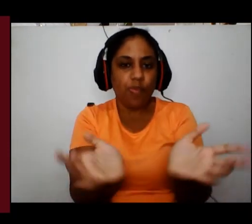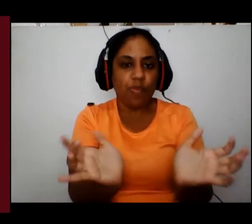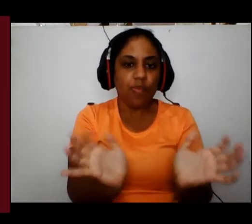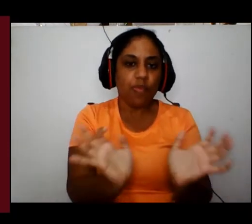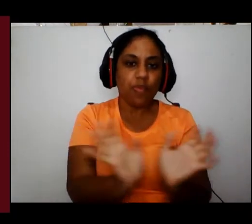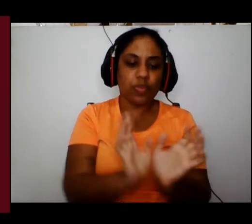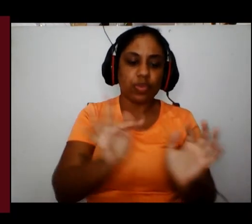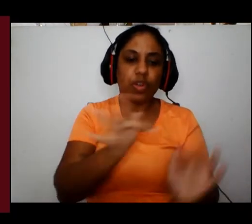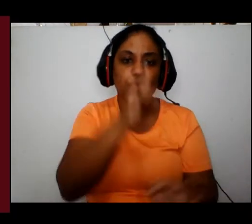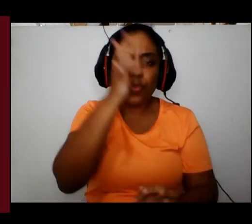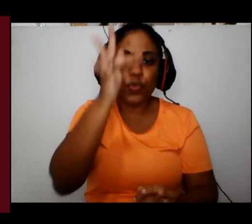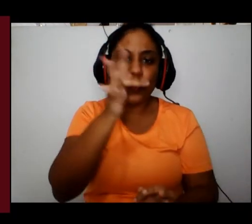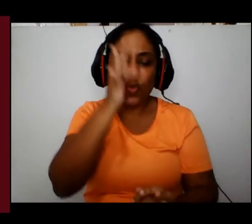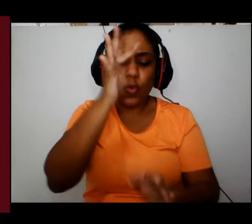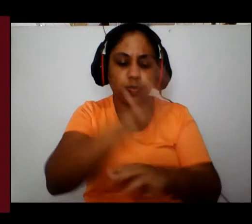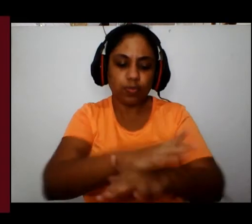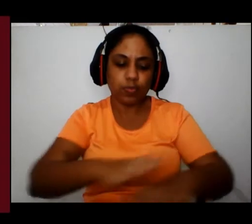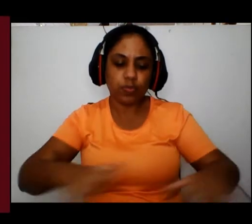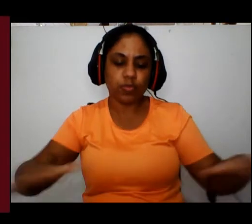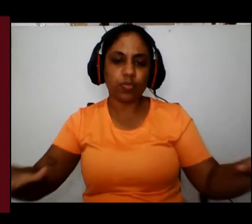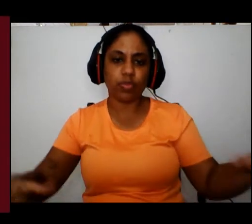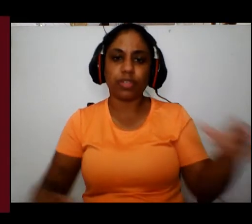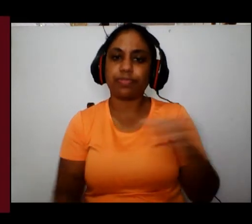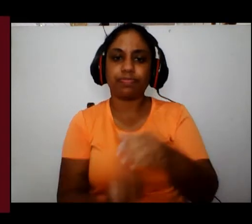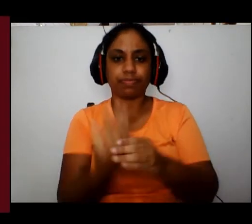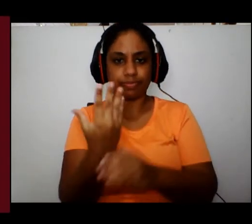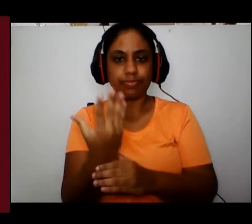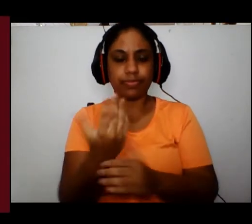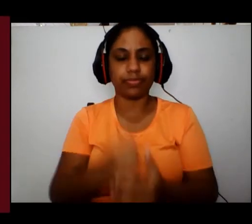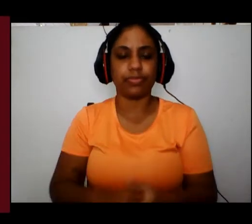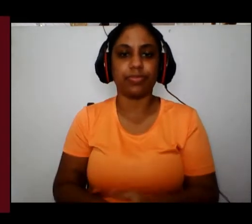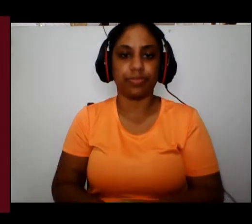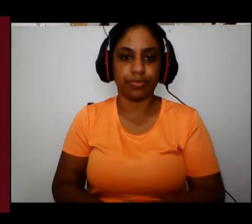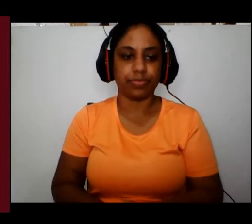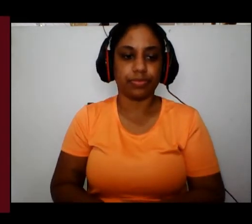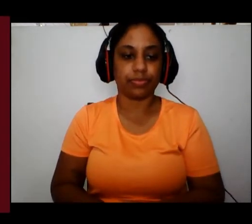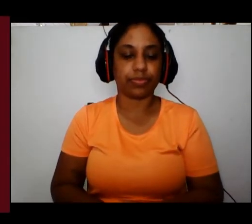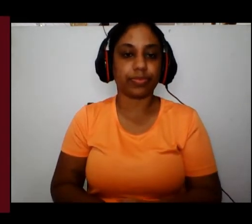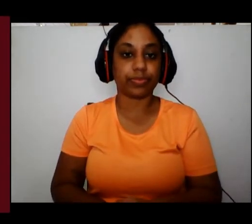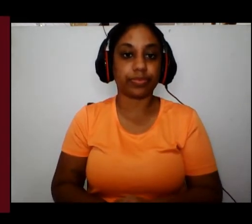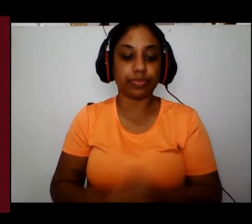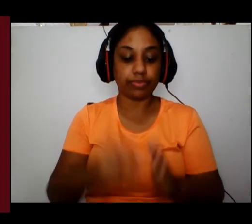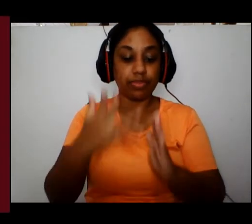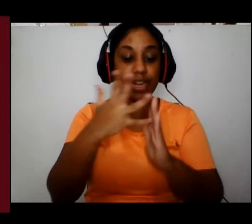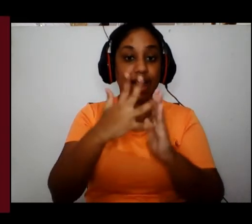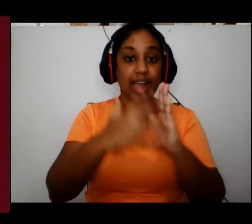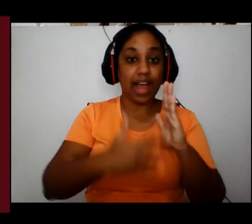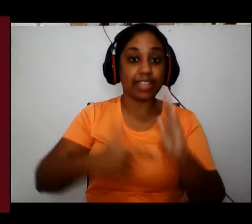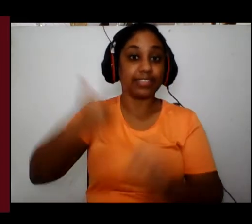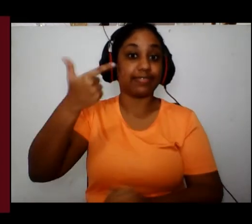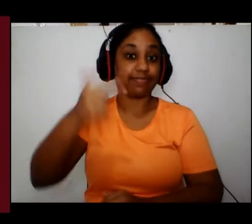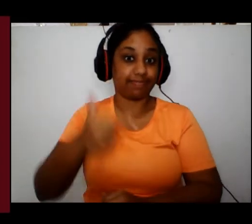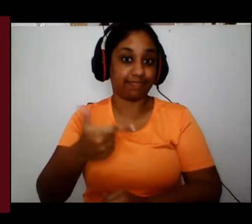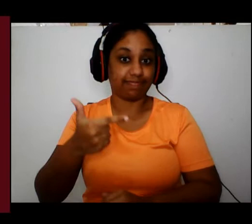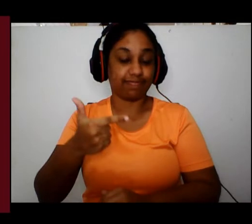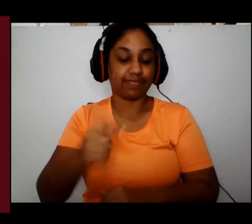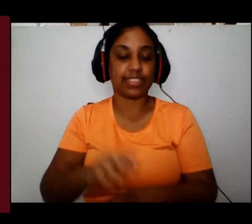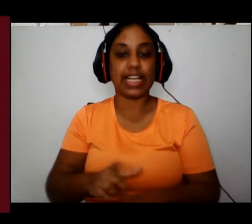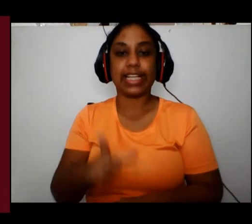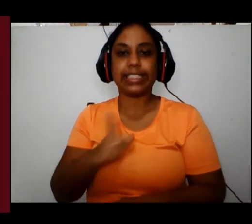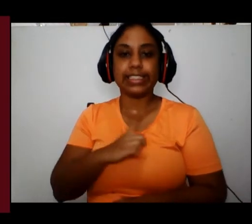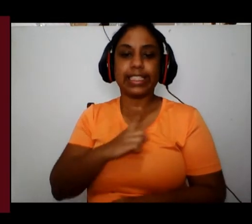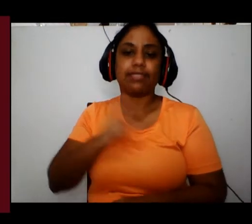aquela plantinha surgiu. Então, alguns mitos tentam explicar esses fatos. Outra característica é